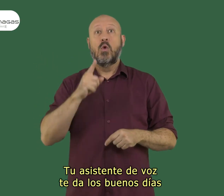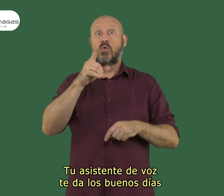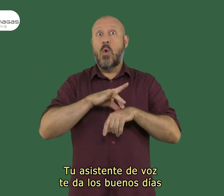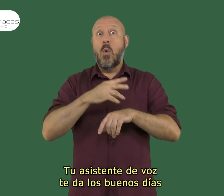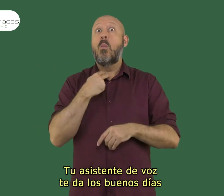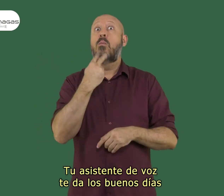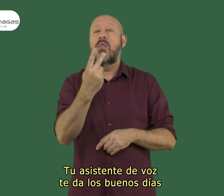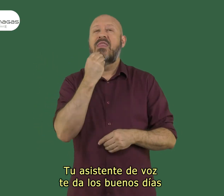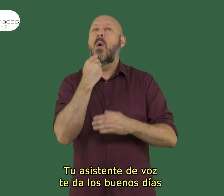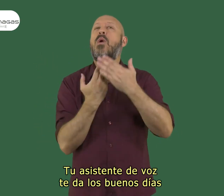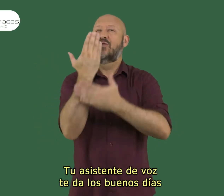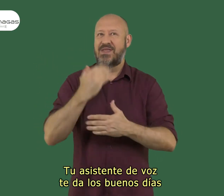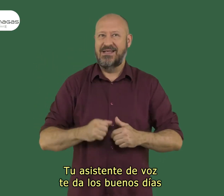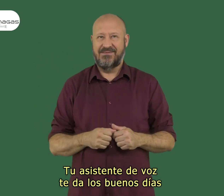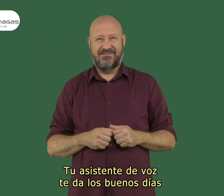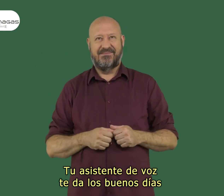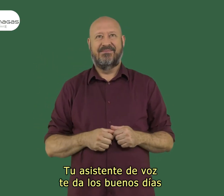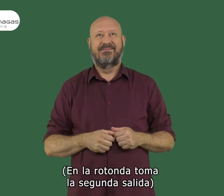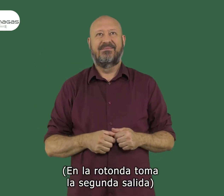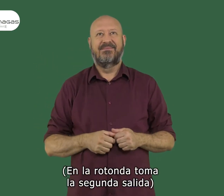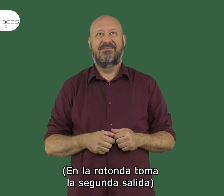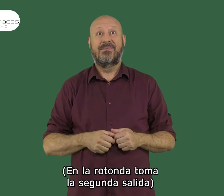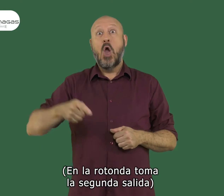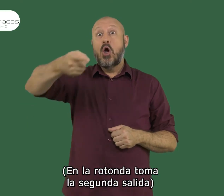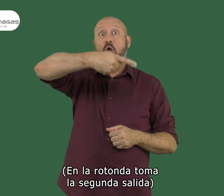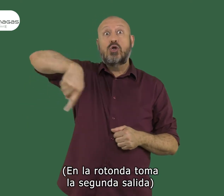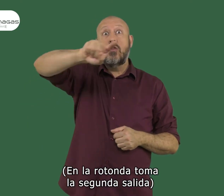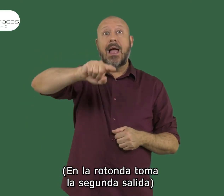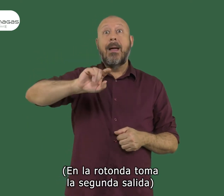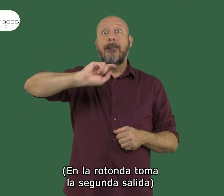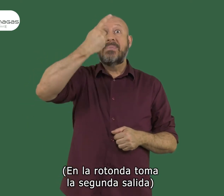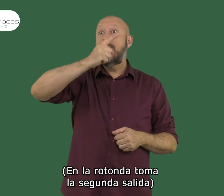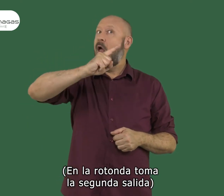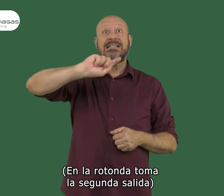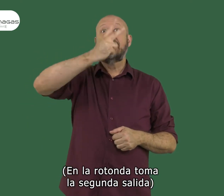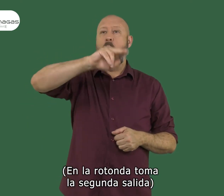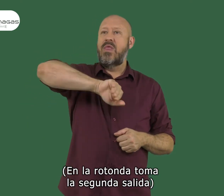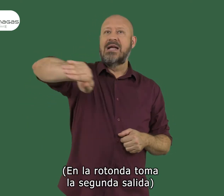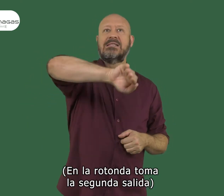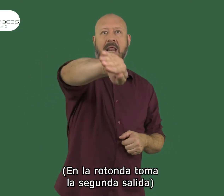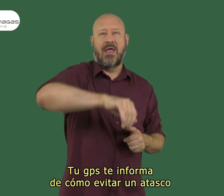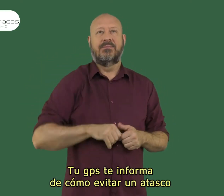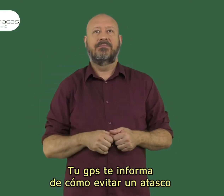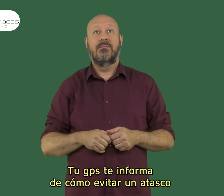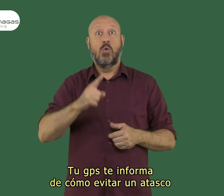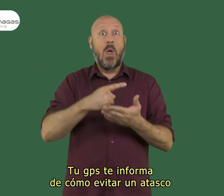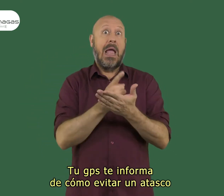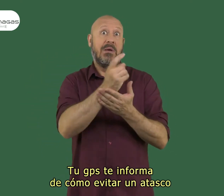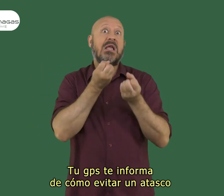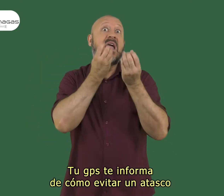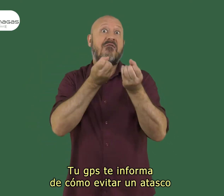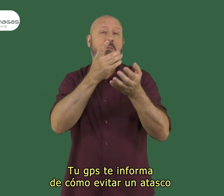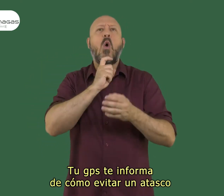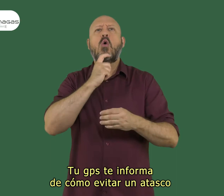Tu asistente de voz te da los buenos días. En la rotonda, toma la segunda salida. Tu GPS